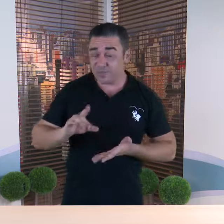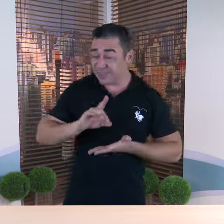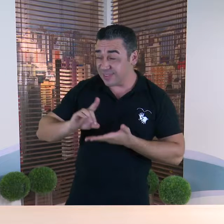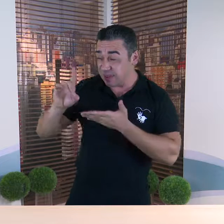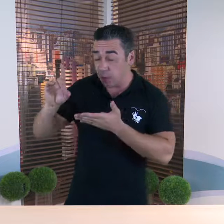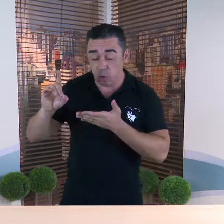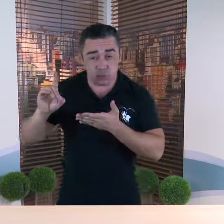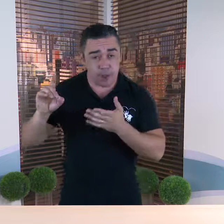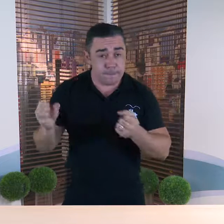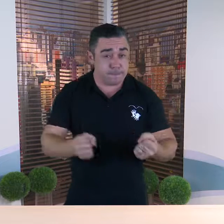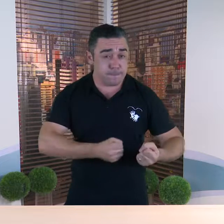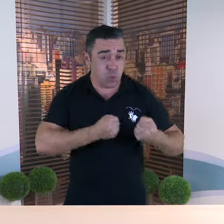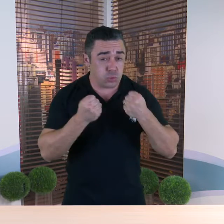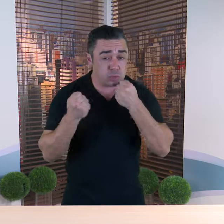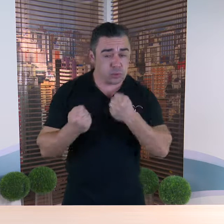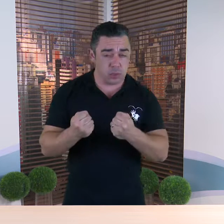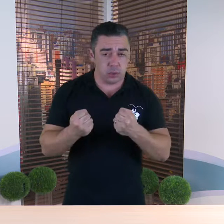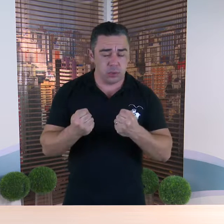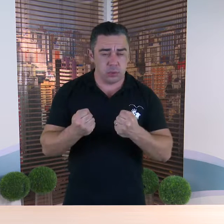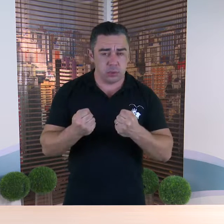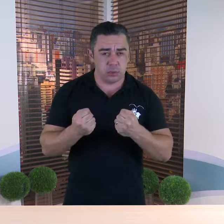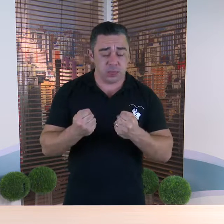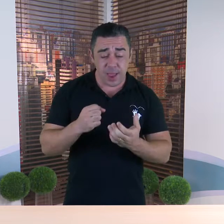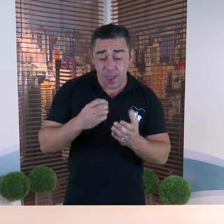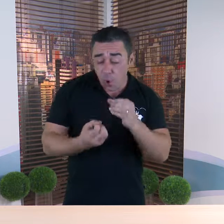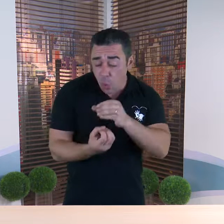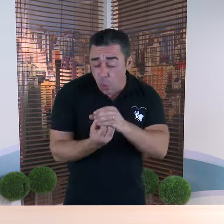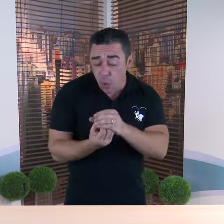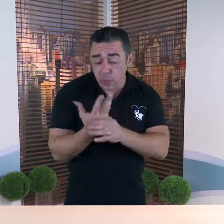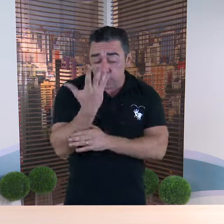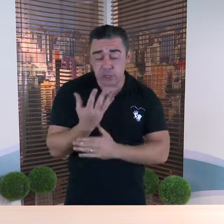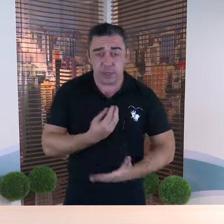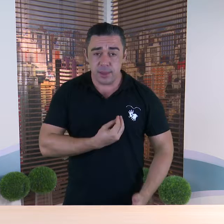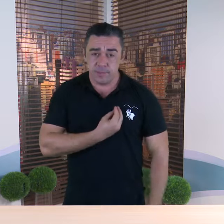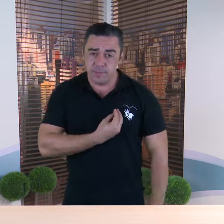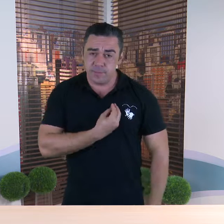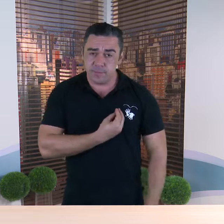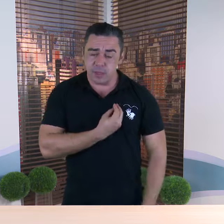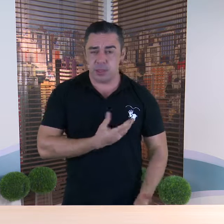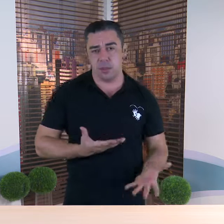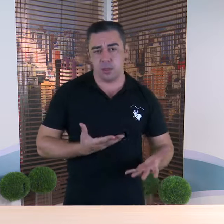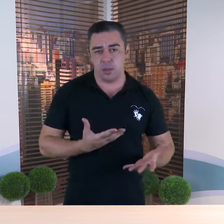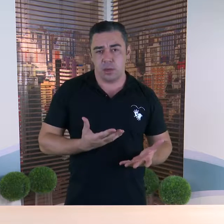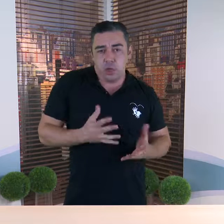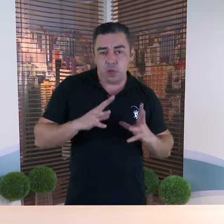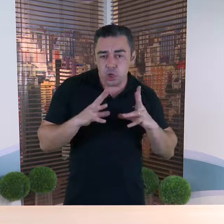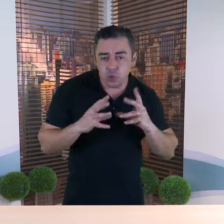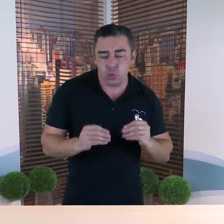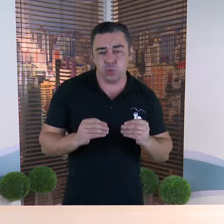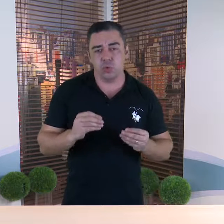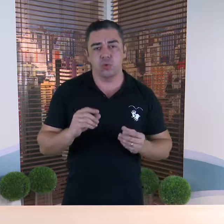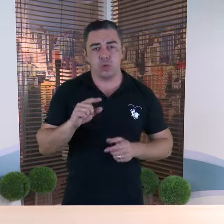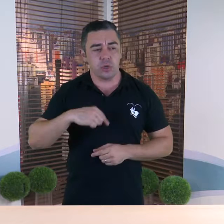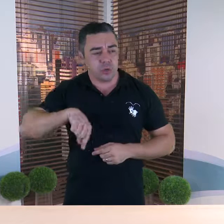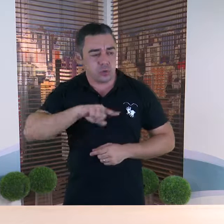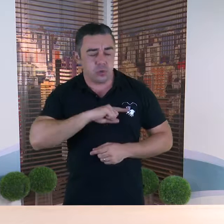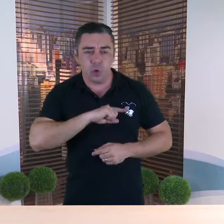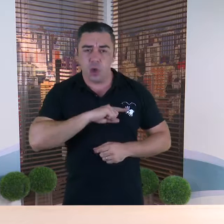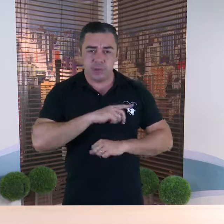criação. Ele é autossuficiente, a origem de toda a vida e de tudo o que mais que a